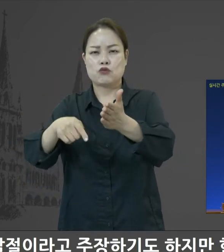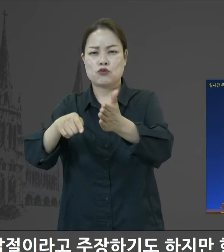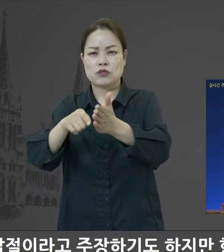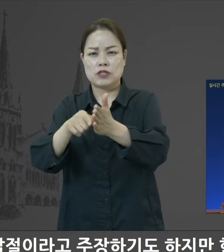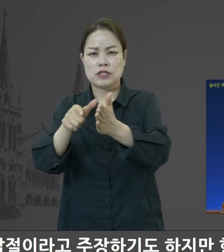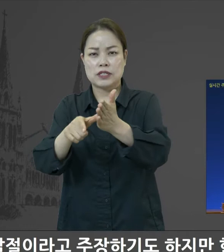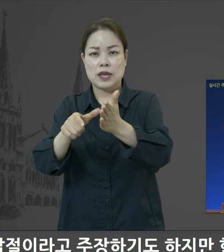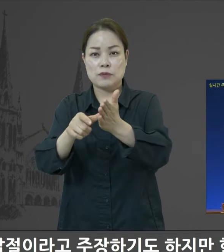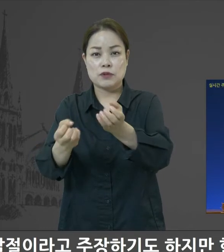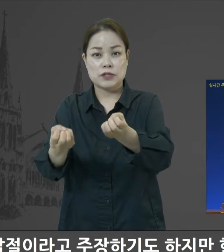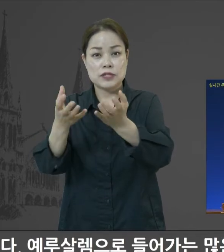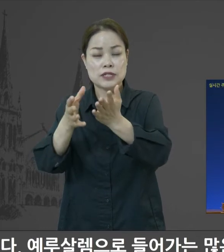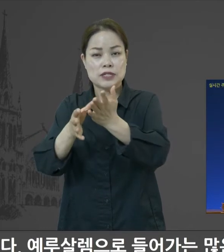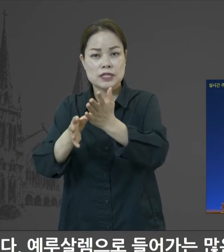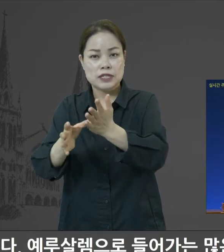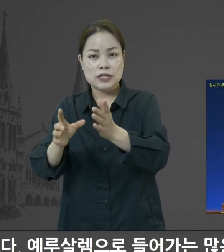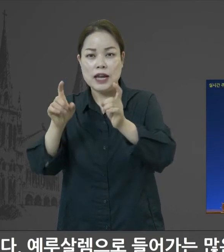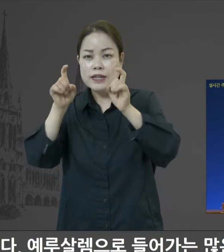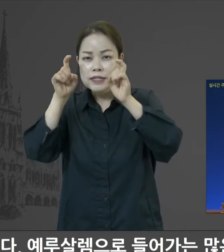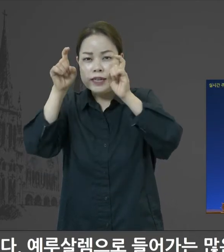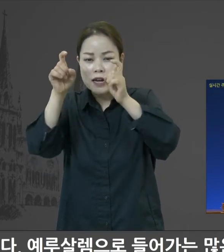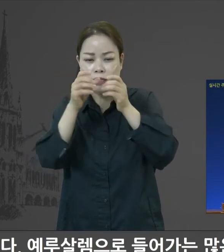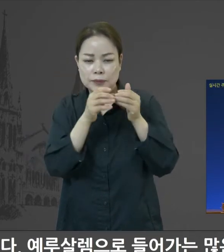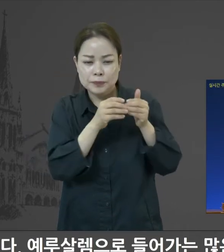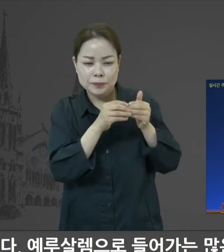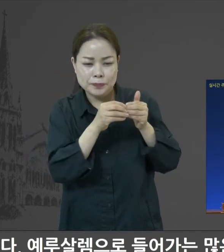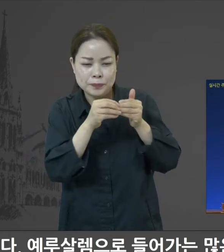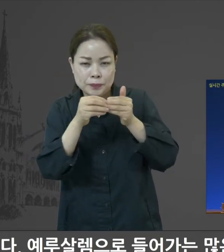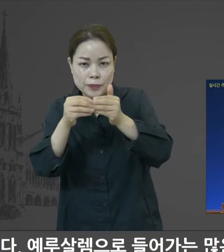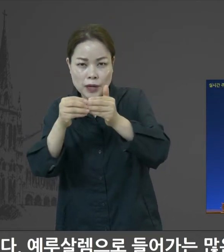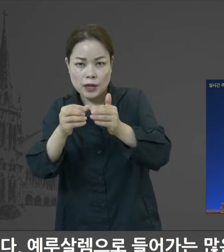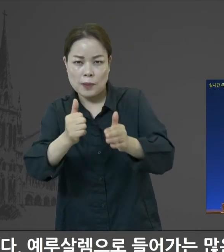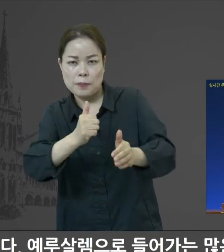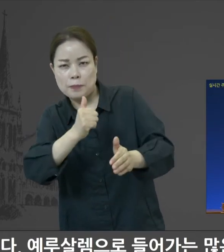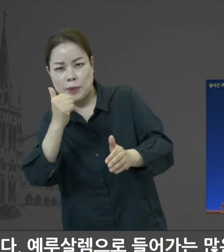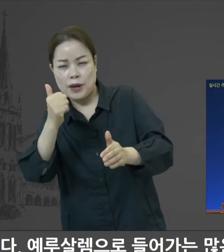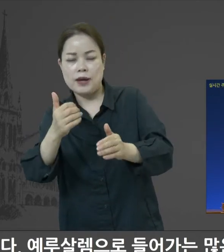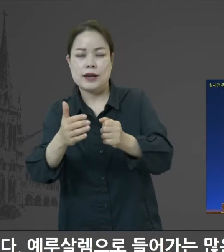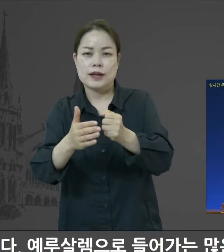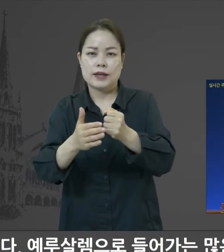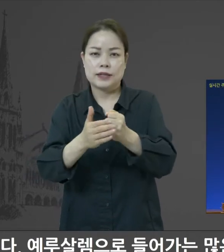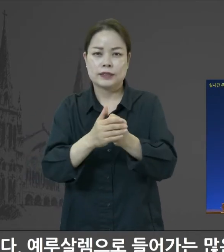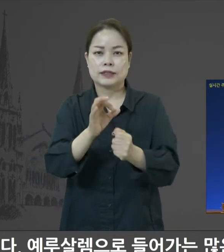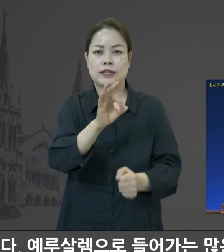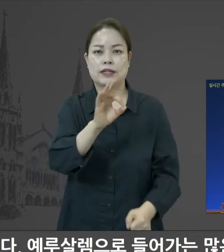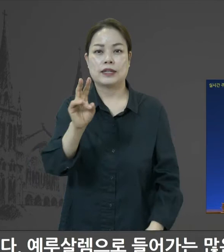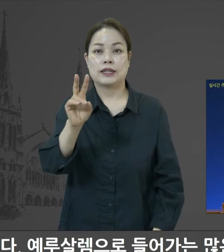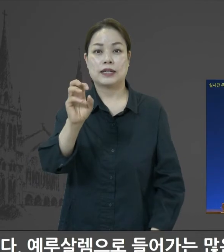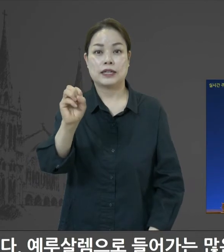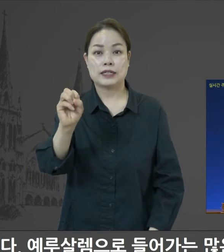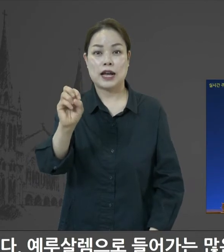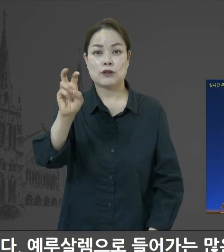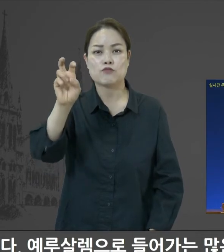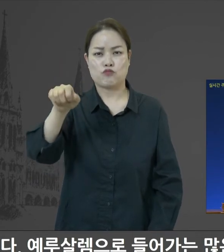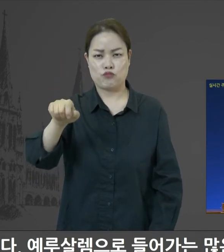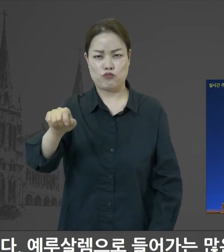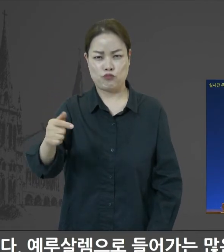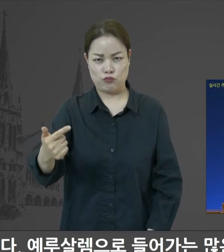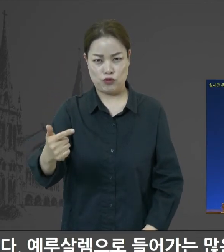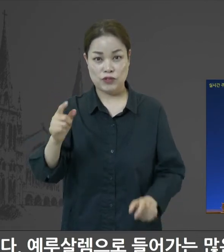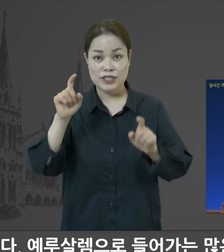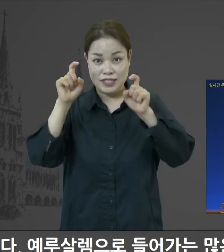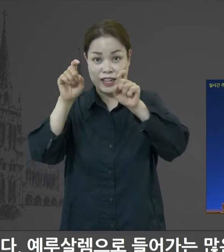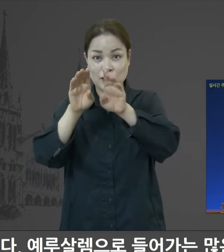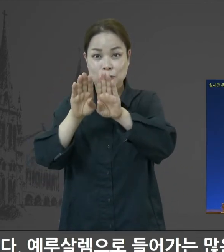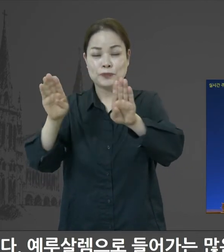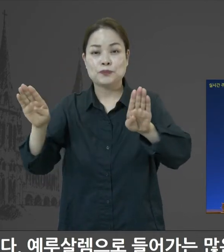제물로 바칠 양들을 데리고 많이들 통과했다고 해서 양문이라고 이야기합니다.